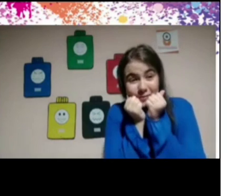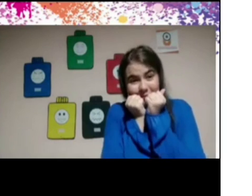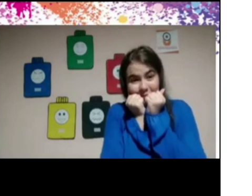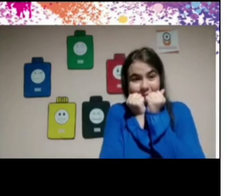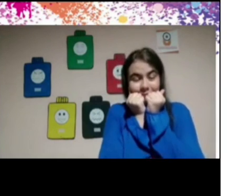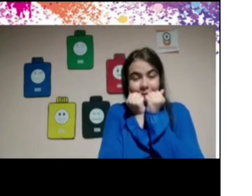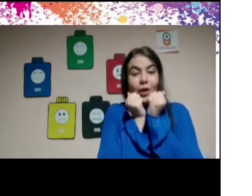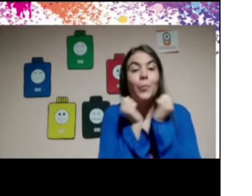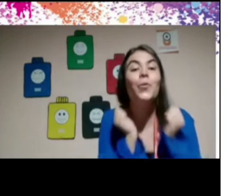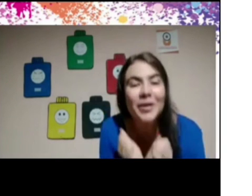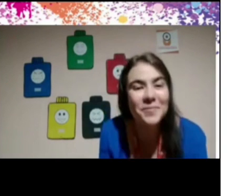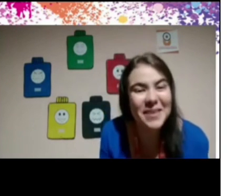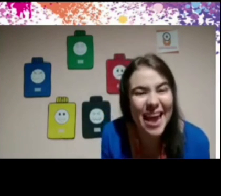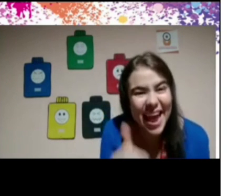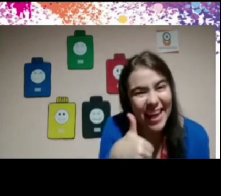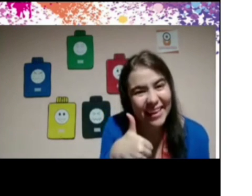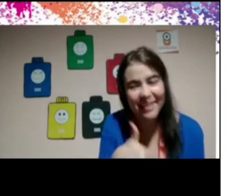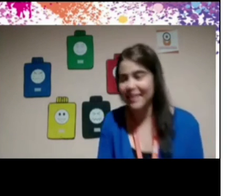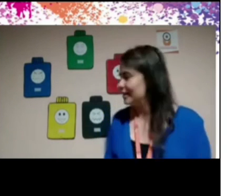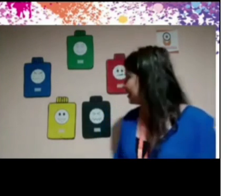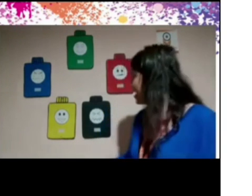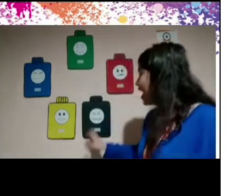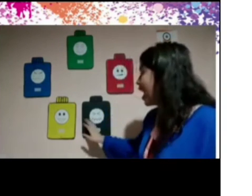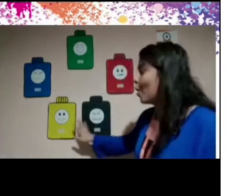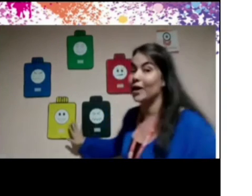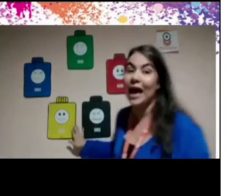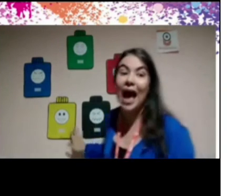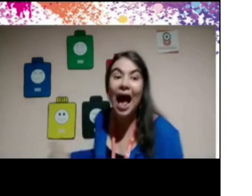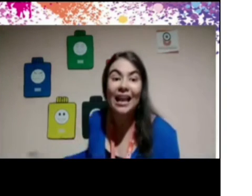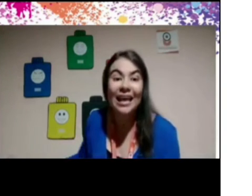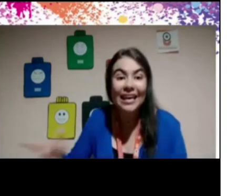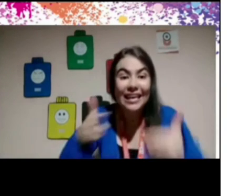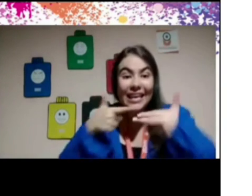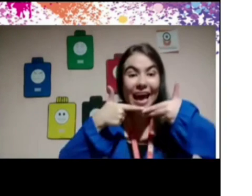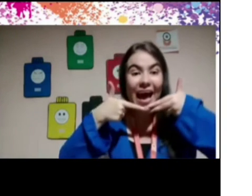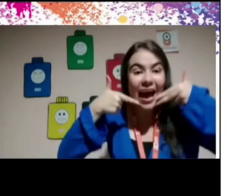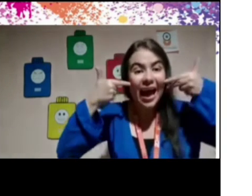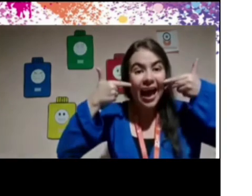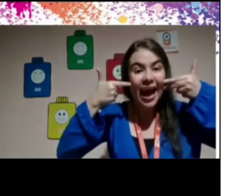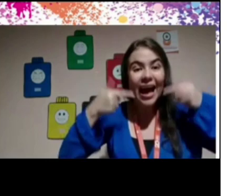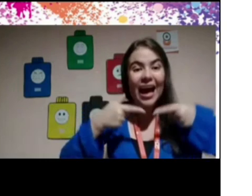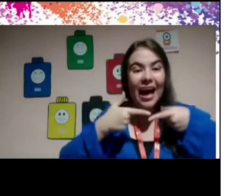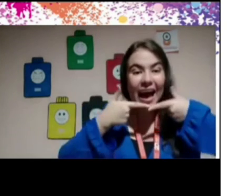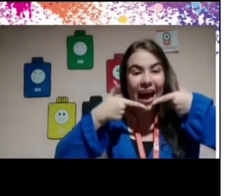Miedo. Muy bien. Ahora alegría.